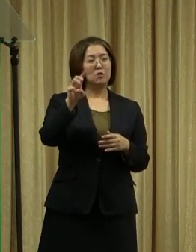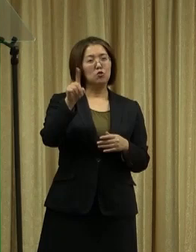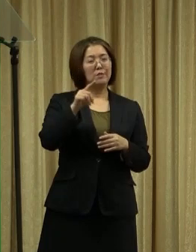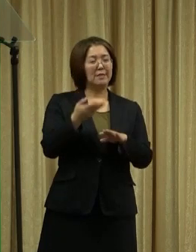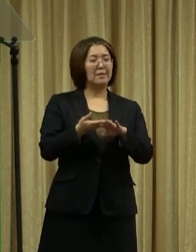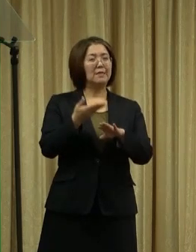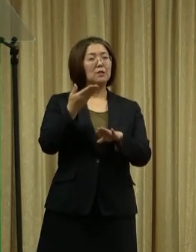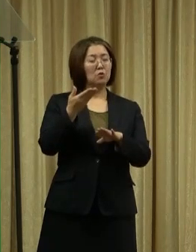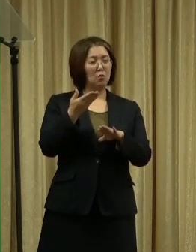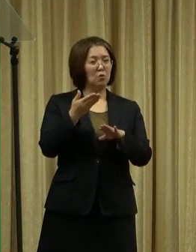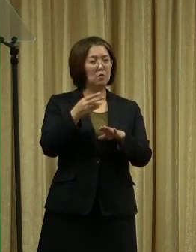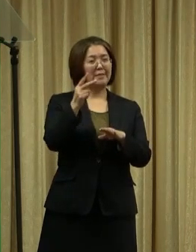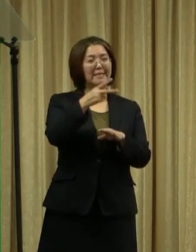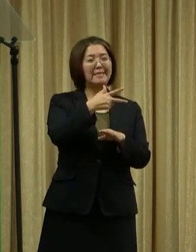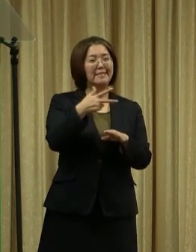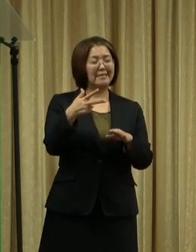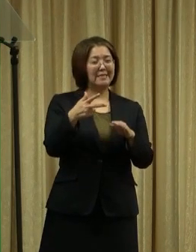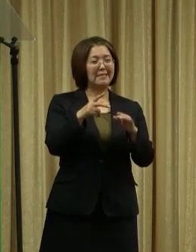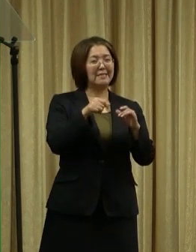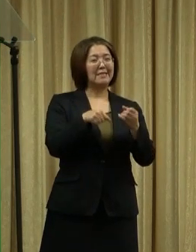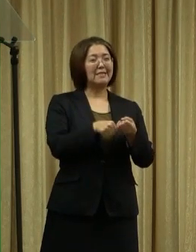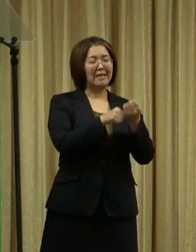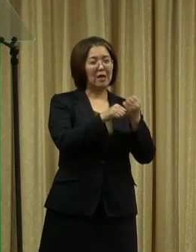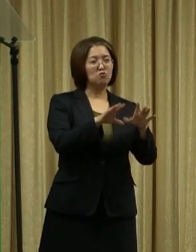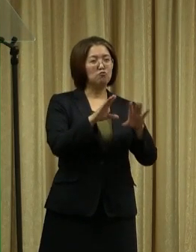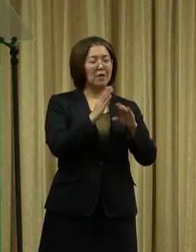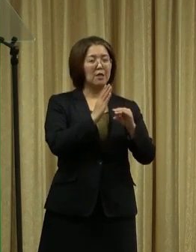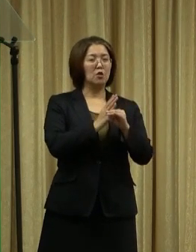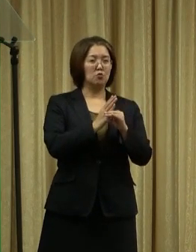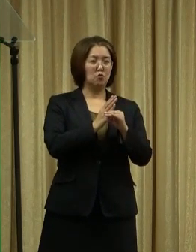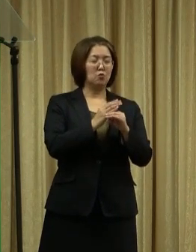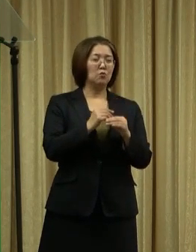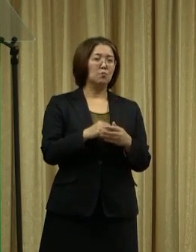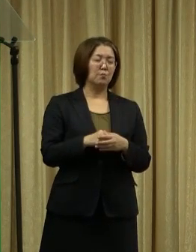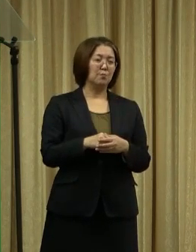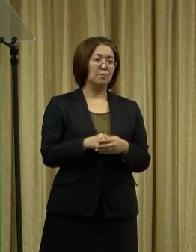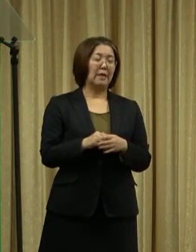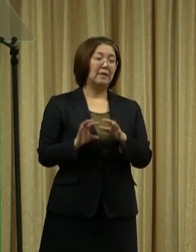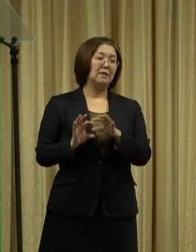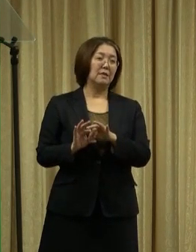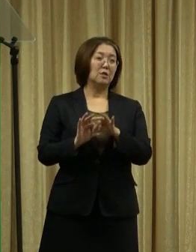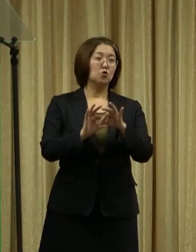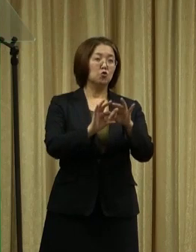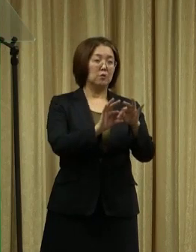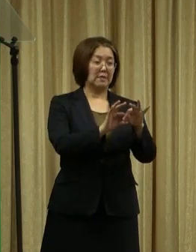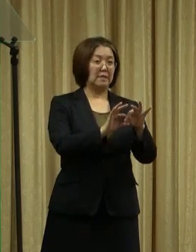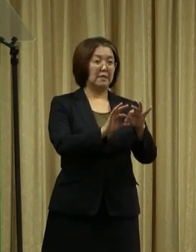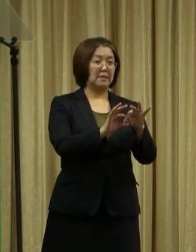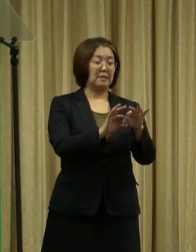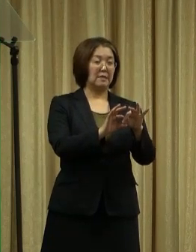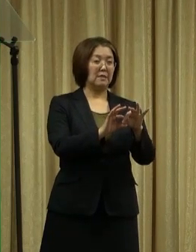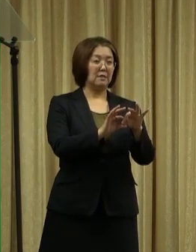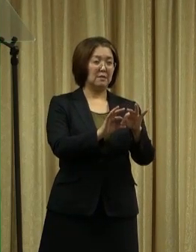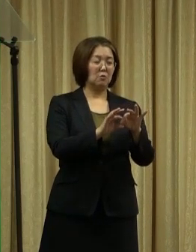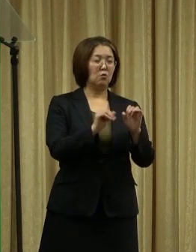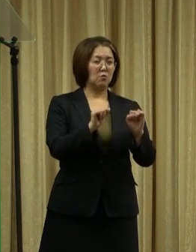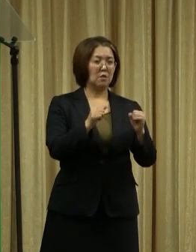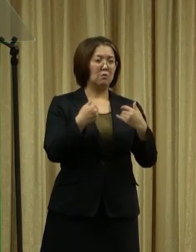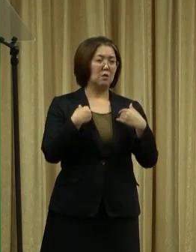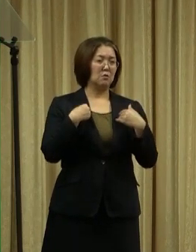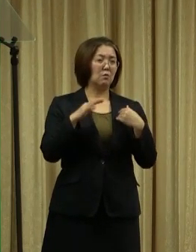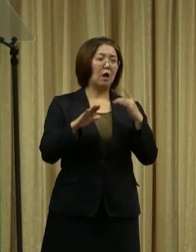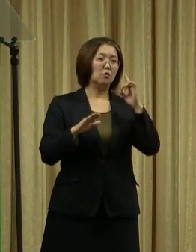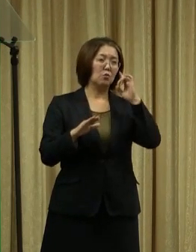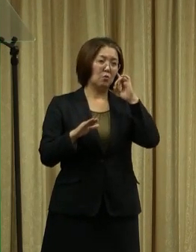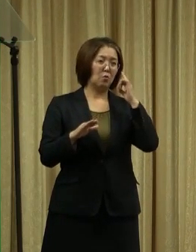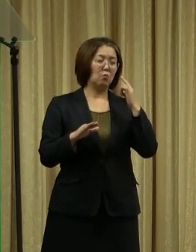える方々の二次避難も受け入れております。こういったものもですね、引き続き続けていく必要があるかというふうに思